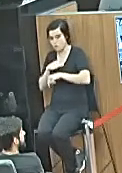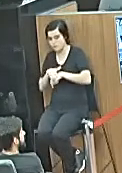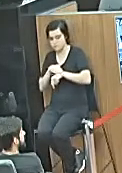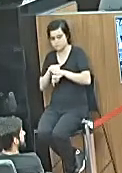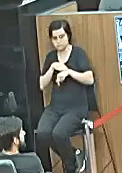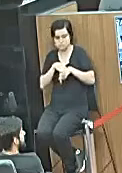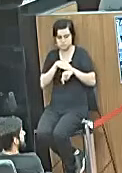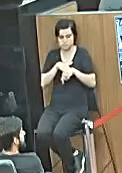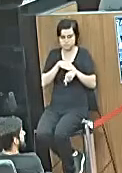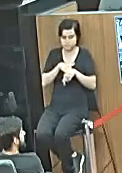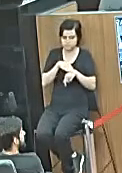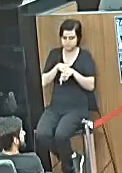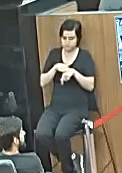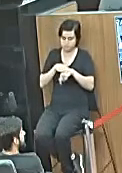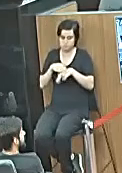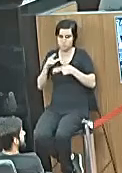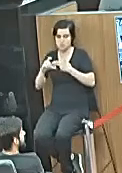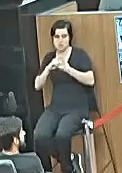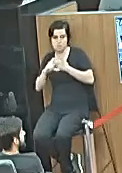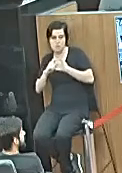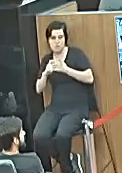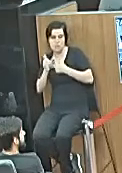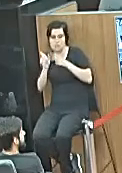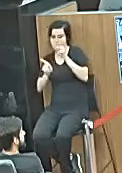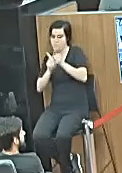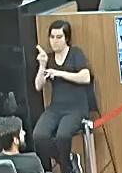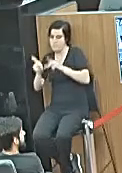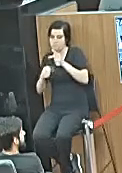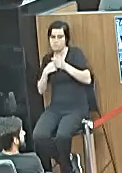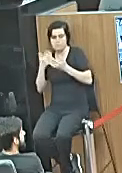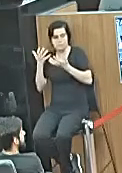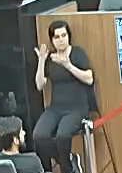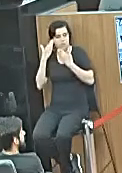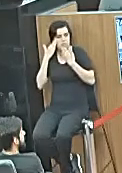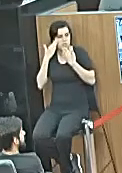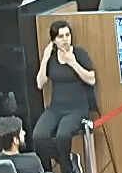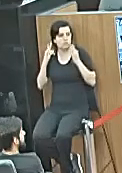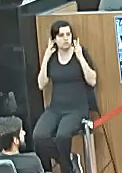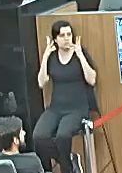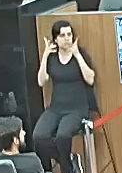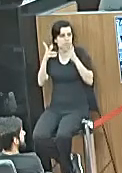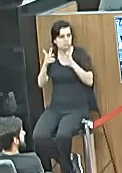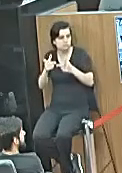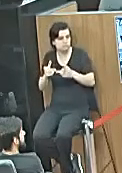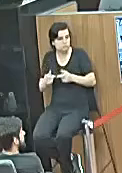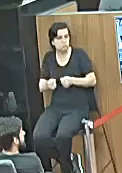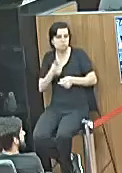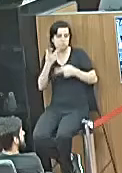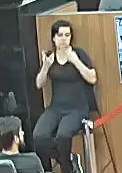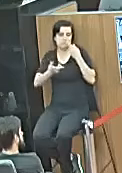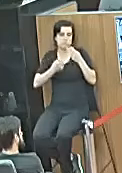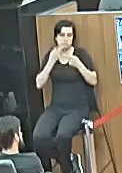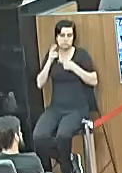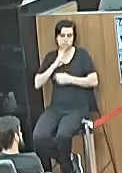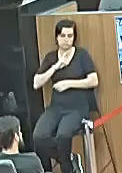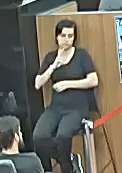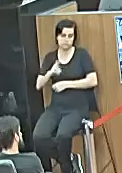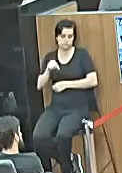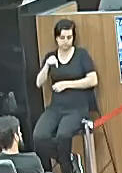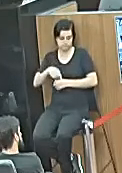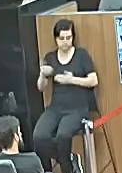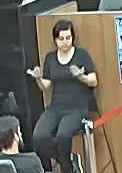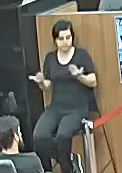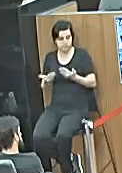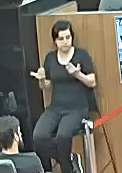conversa entre executivo aí agradeço todos os relatores que trouxeram pra gente hoje cada uma das propostas que foram colhidas